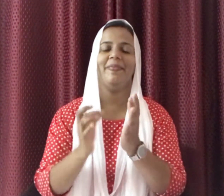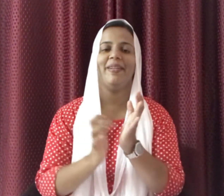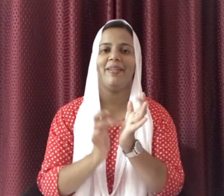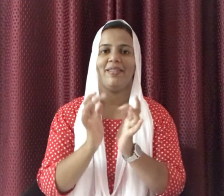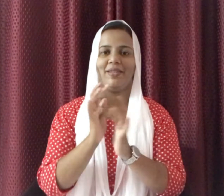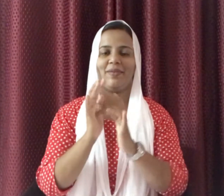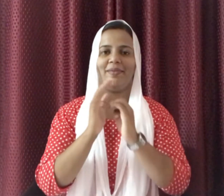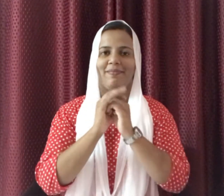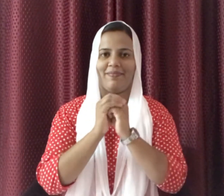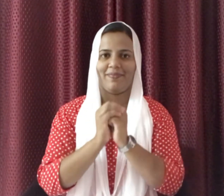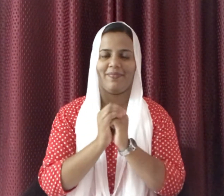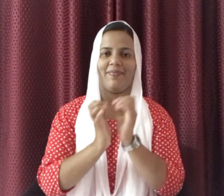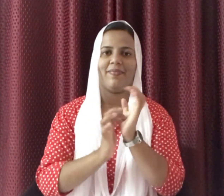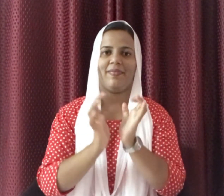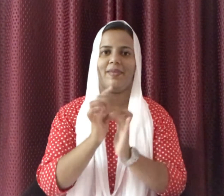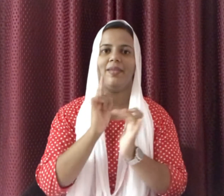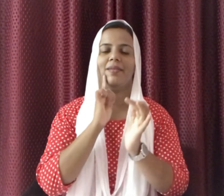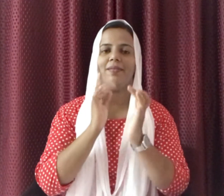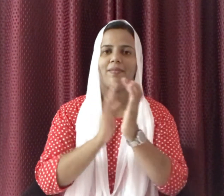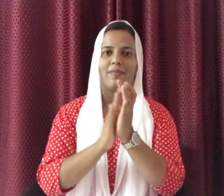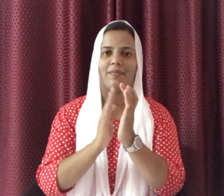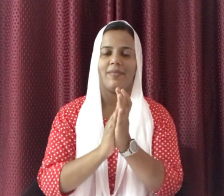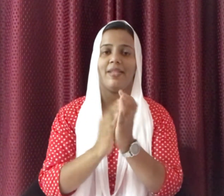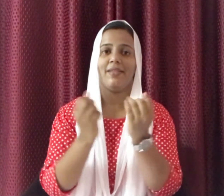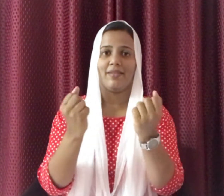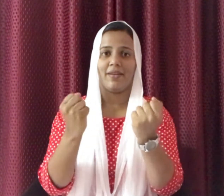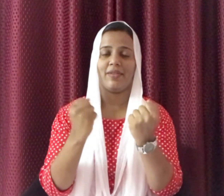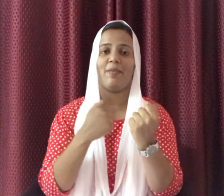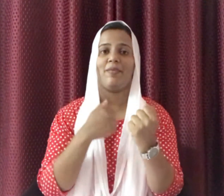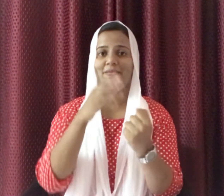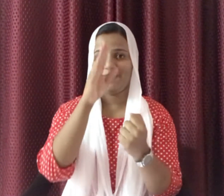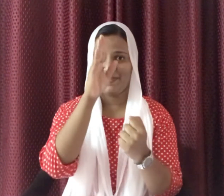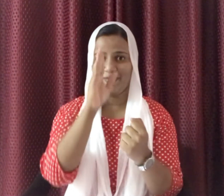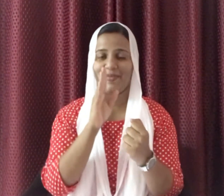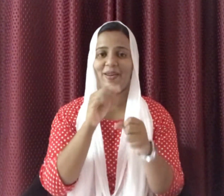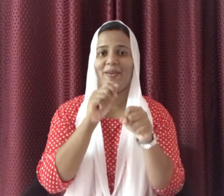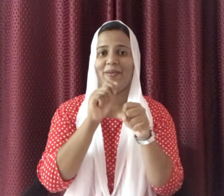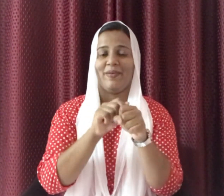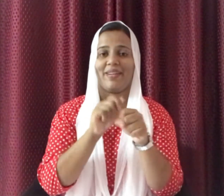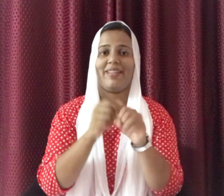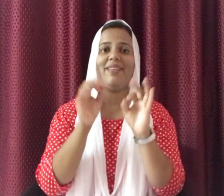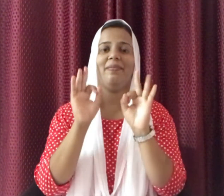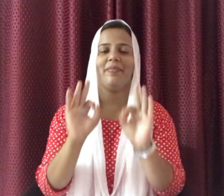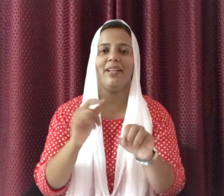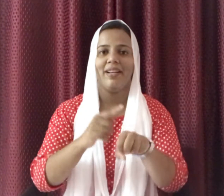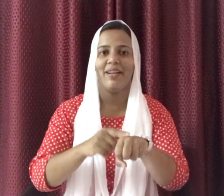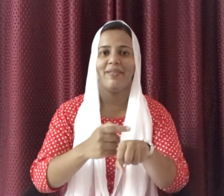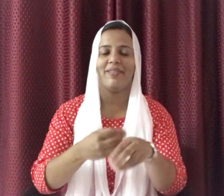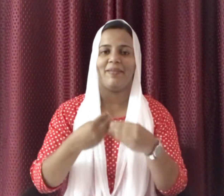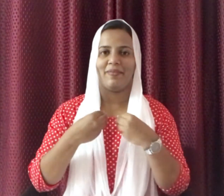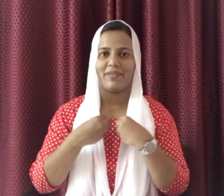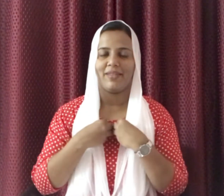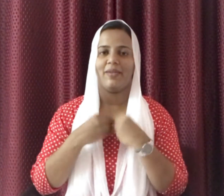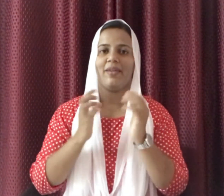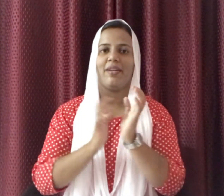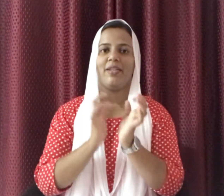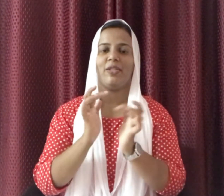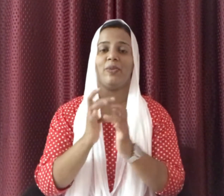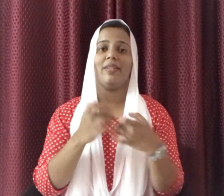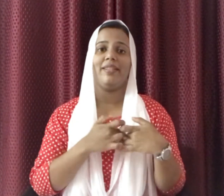നമ്മുടെ കർത്താവിനെ ആരാധിക്കുവാൻ, നമ്മുടെ കർത്താവിനെ സ്തുതിക്കുവാൻ നമ്മുടെ സർവശക്തനായ പിതാവ് നമുക്ക് ഒരുക്കി തന്നിരിക്കുന്ന നല്ല സാവകാശത്തിനായിട്ട് നമുക്ക് നന്ദി നിറഞ്ഞ ഹൃദയത്തോടെ